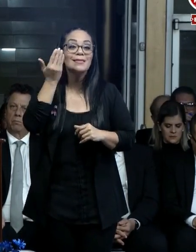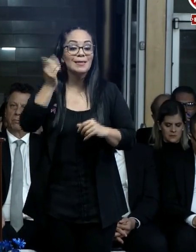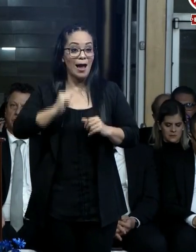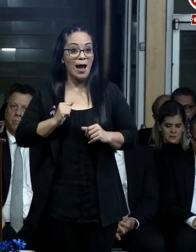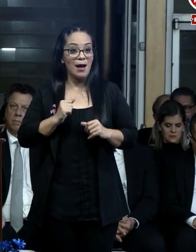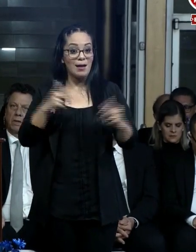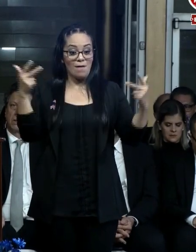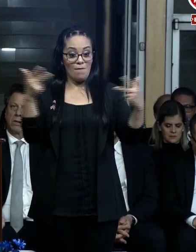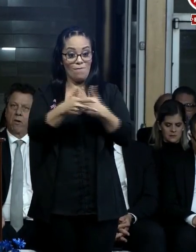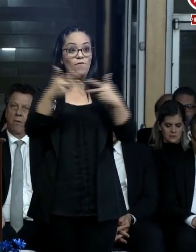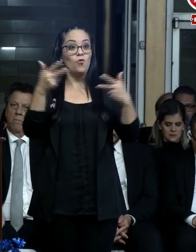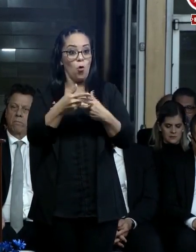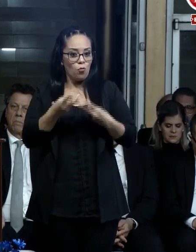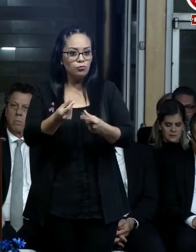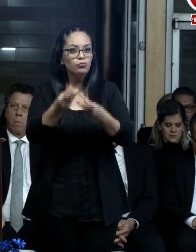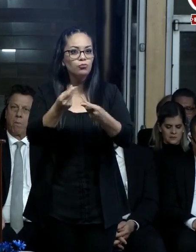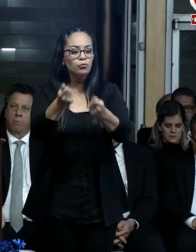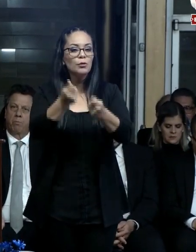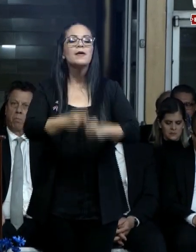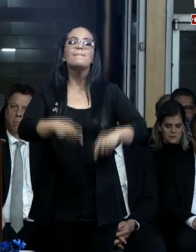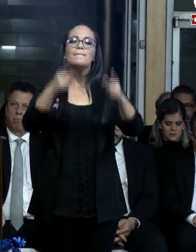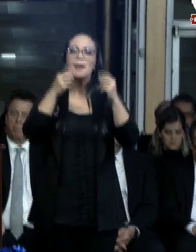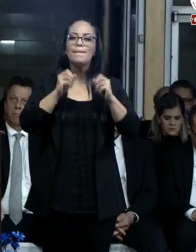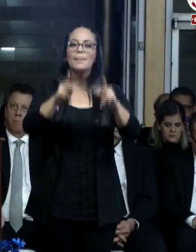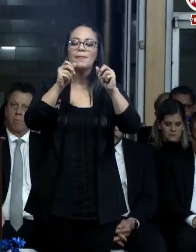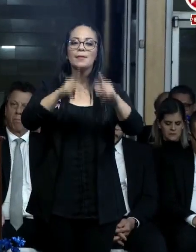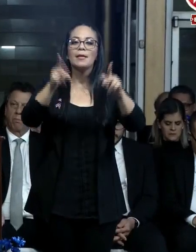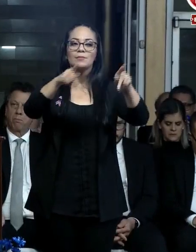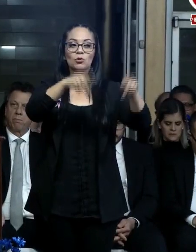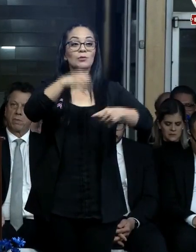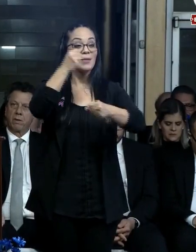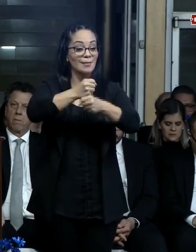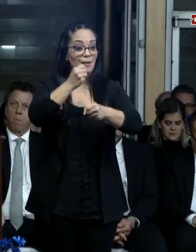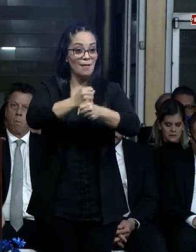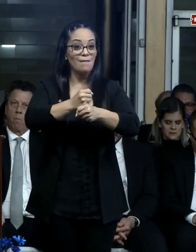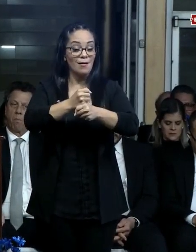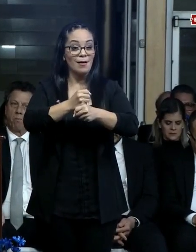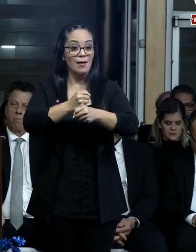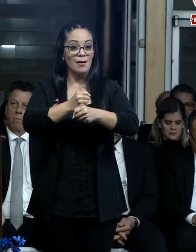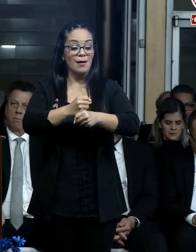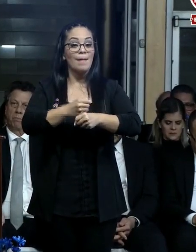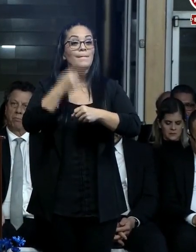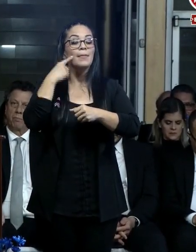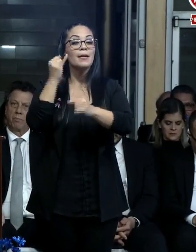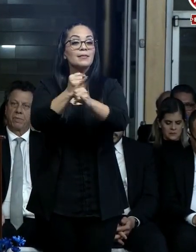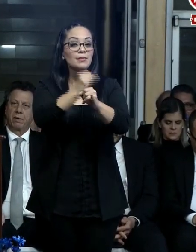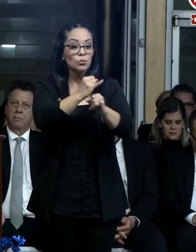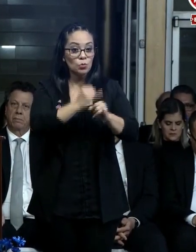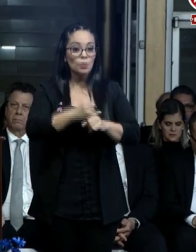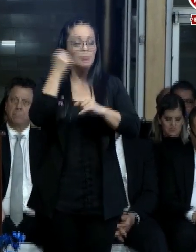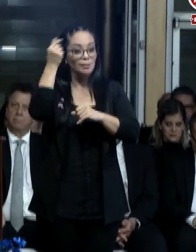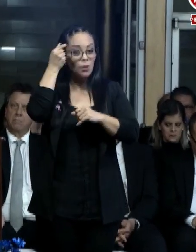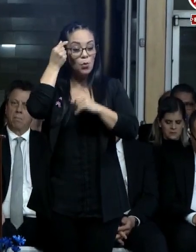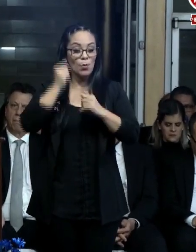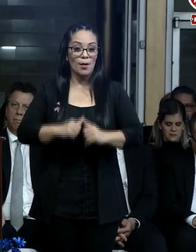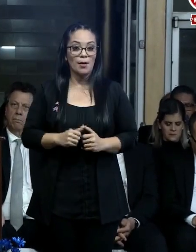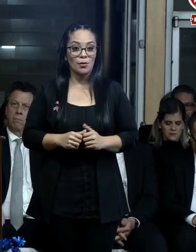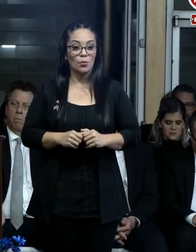el flujo vehicular y para permitirle a los que trabajan para las instituciones del